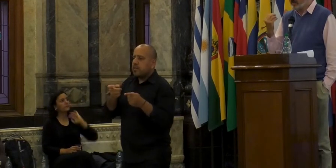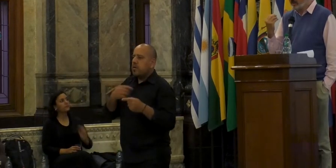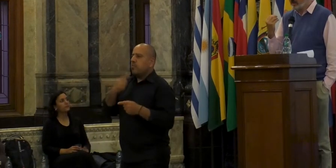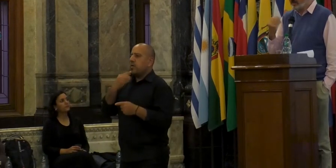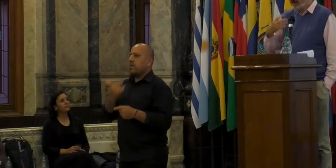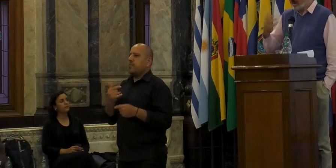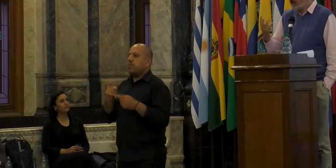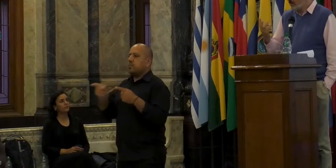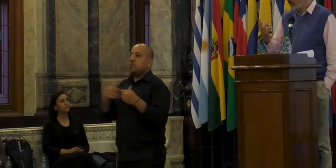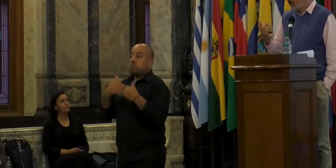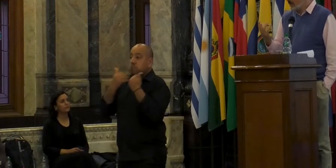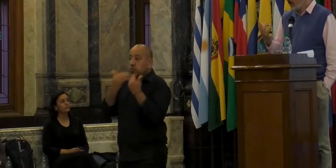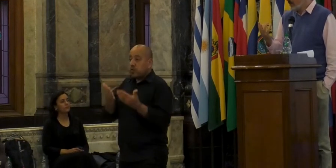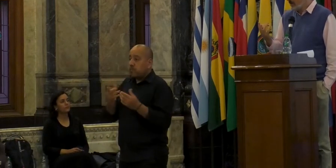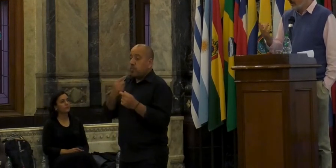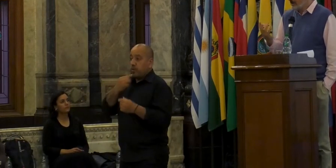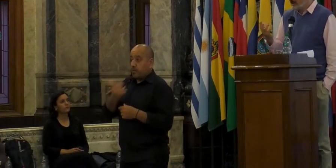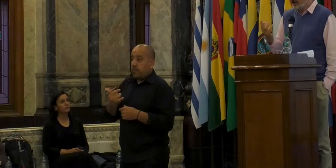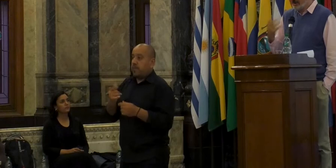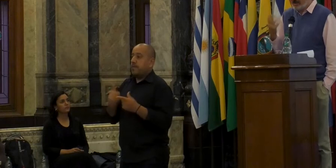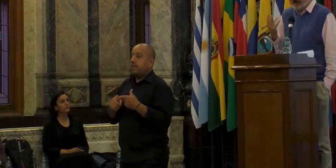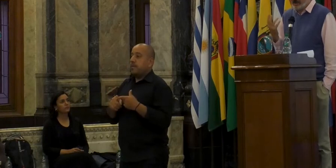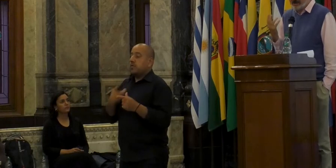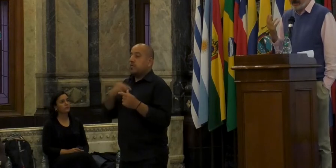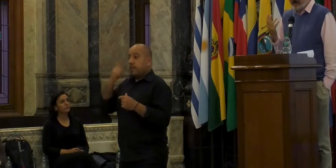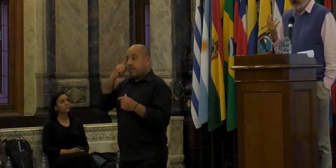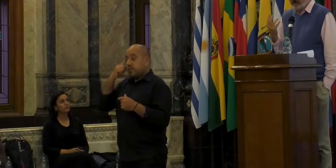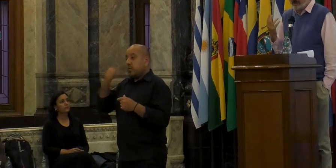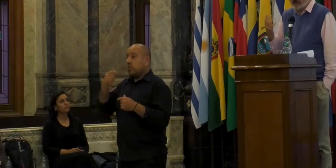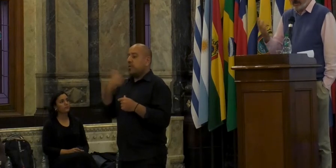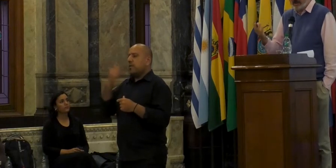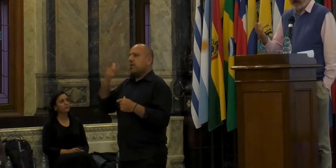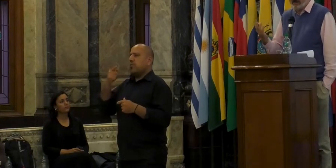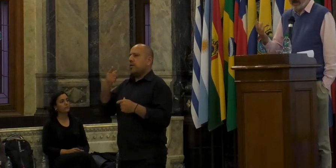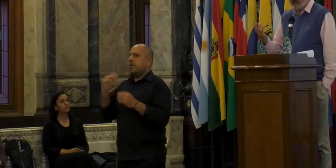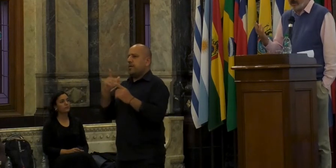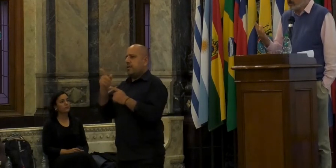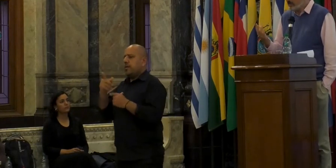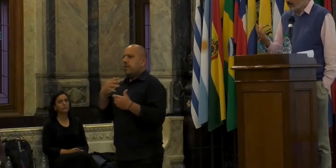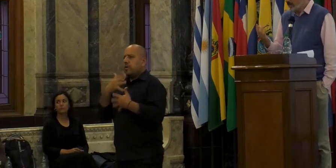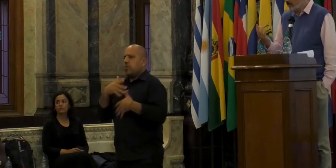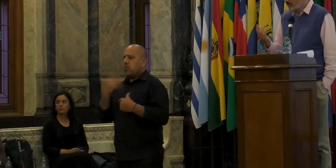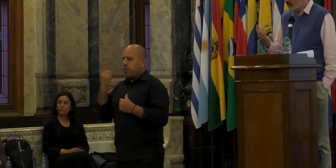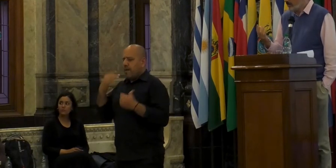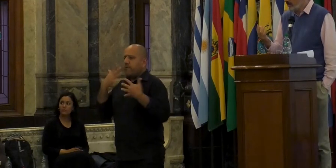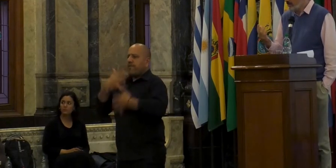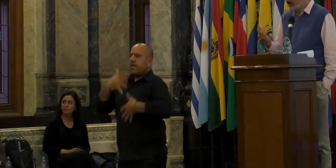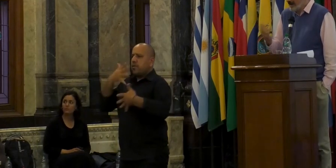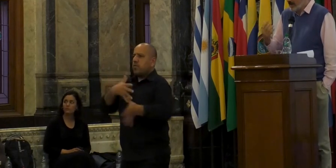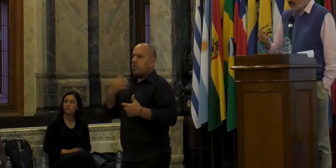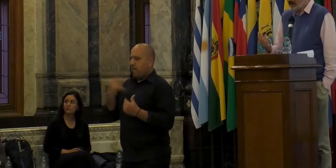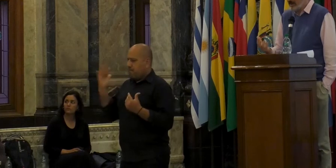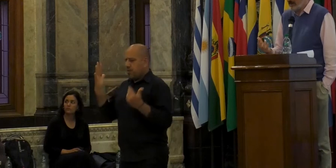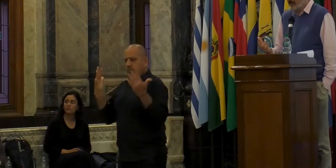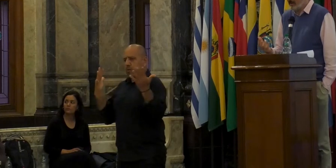ejemplo, con qué mano, lo estaba pensando hoy, estaba en la ducha y digo, ¿con qué mano me ducho primero? O